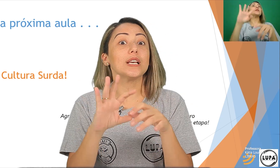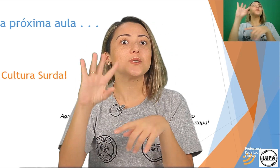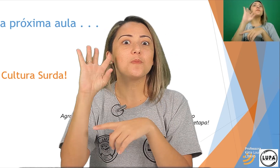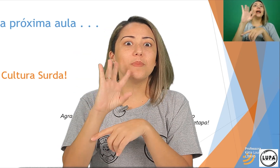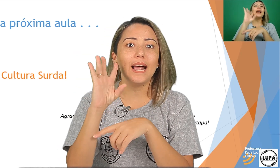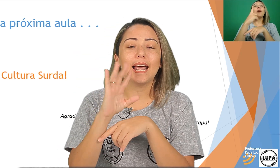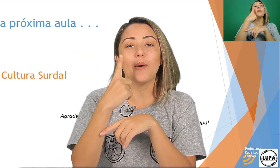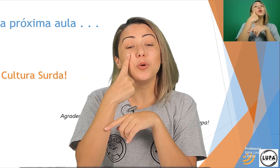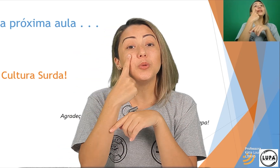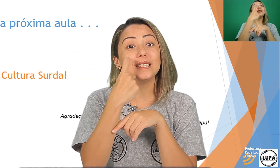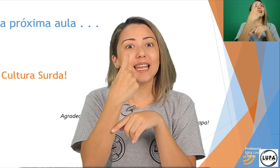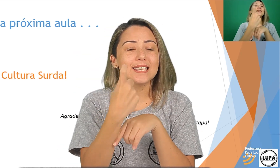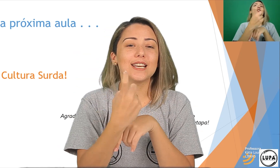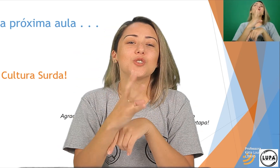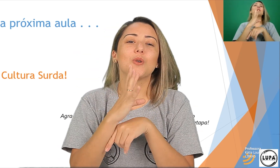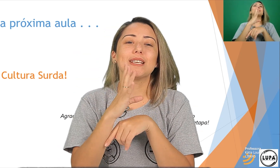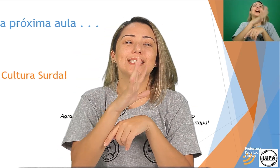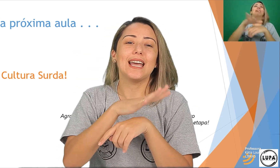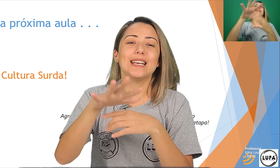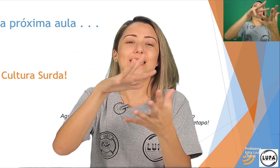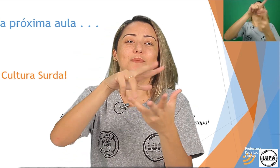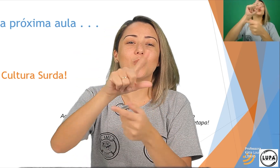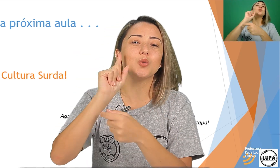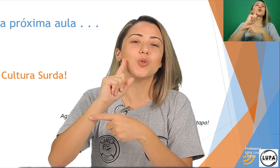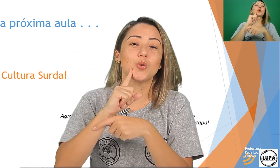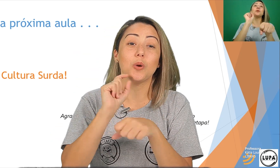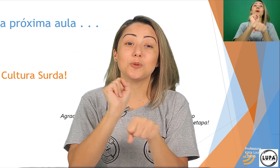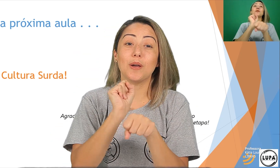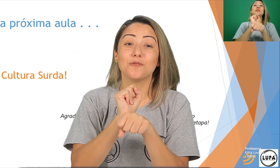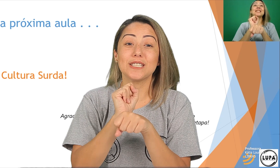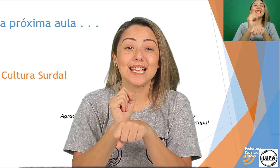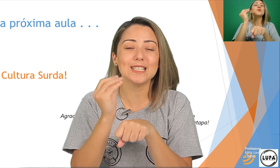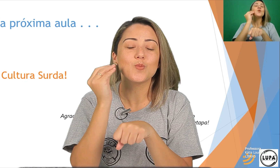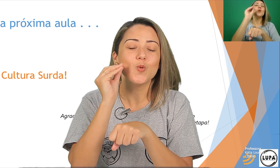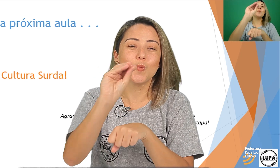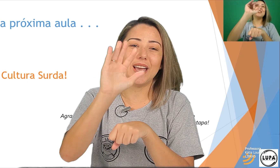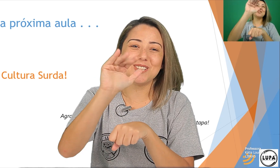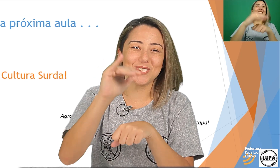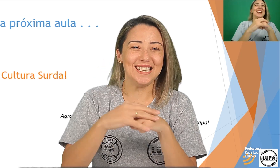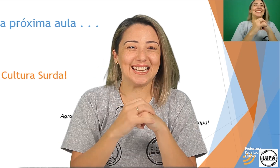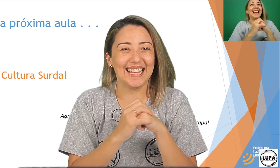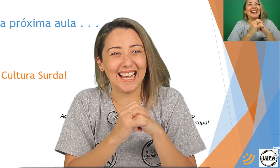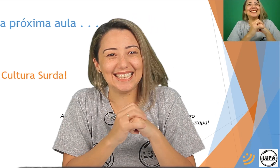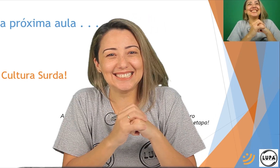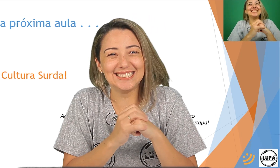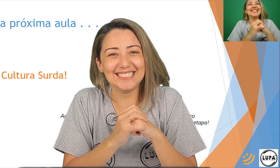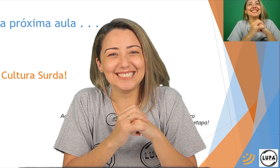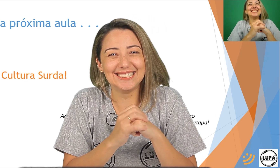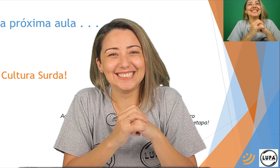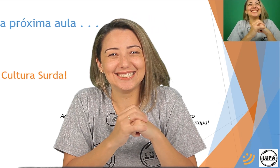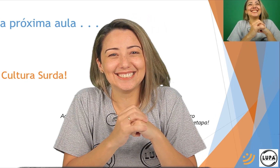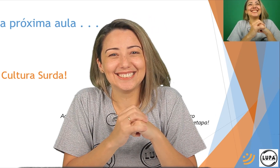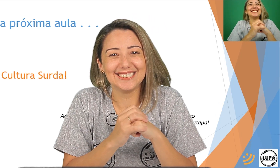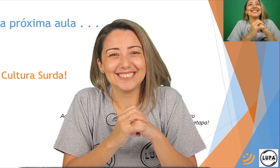um contexto bem legal, é muito interessante conhecer aí esse mundo surdo. Eu espero vocês. Um beijo e até lá!